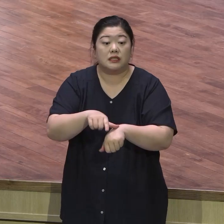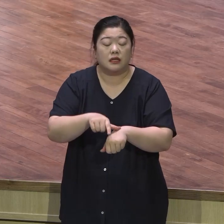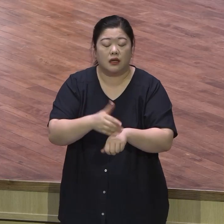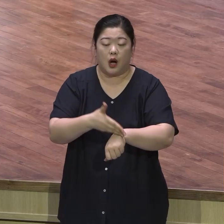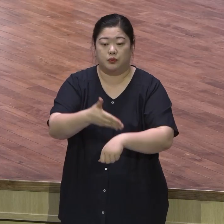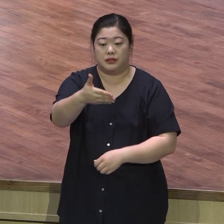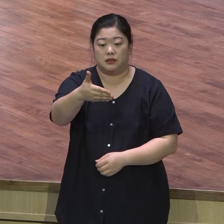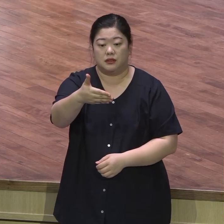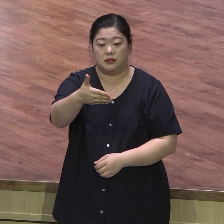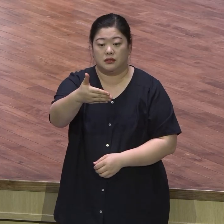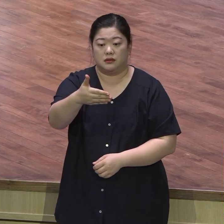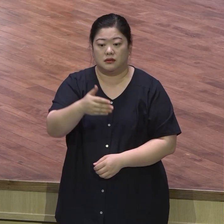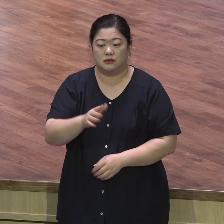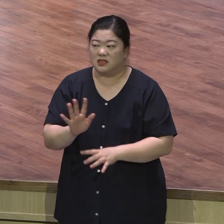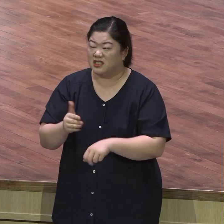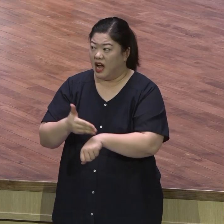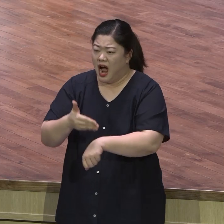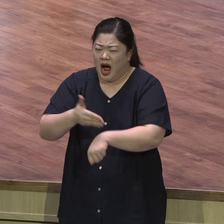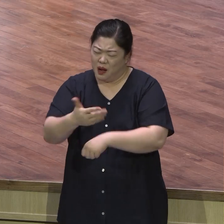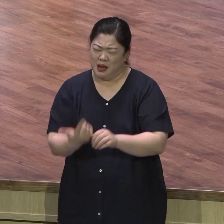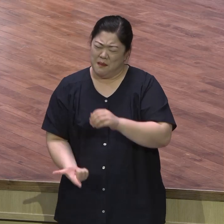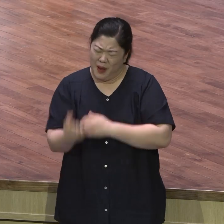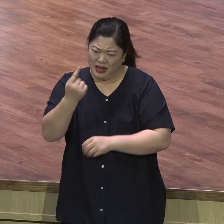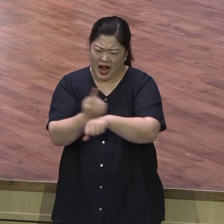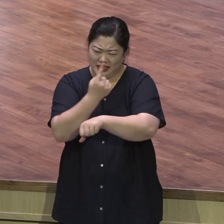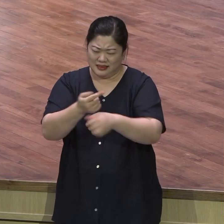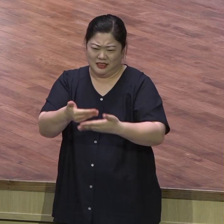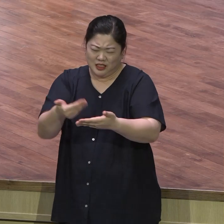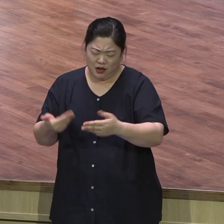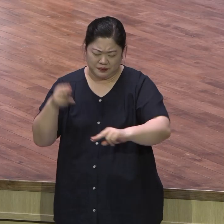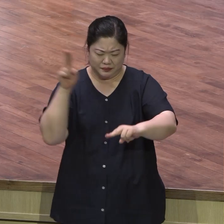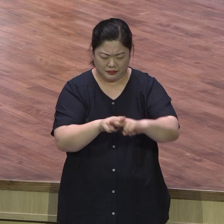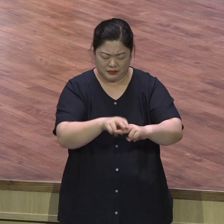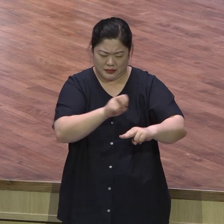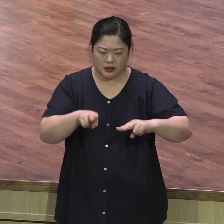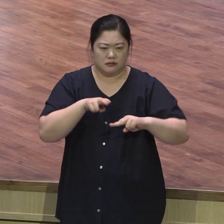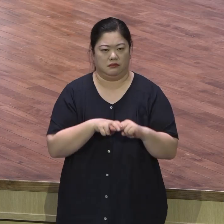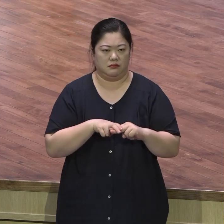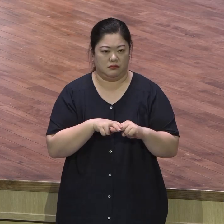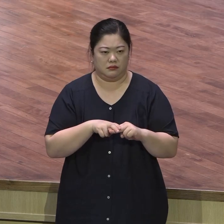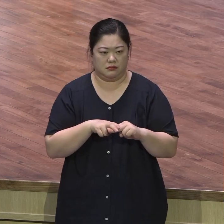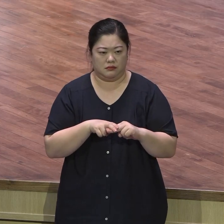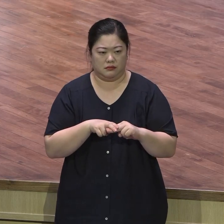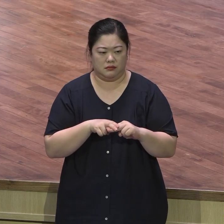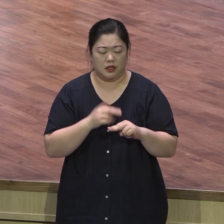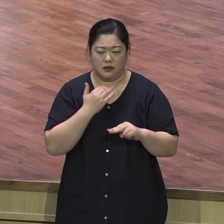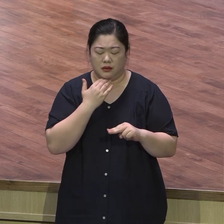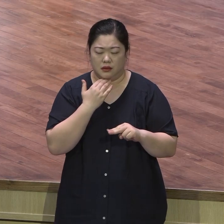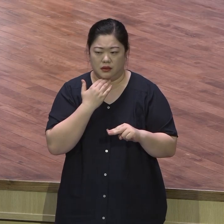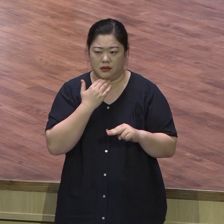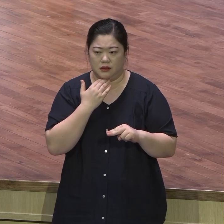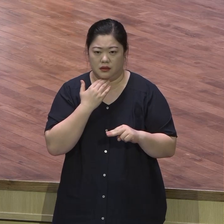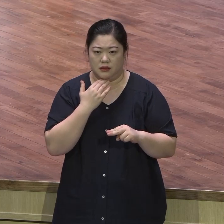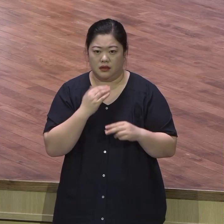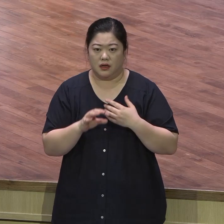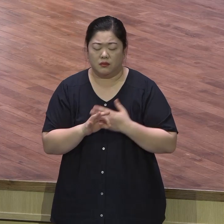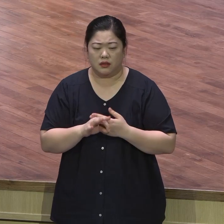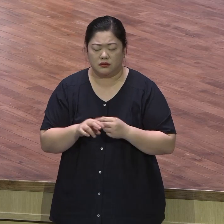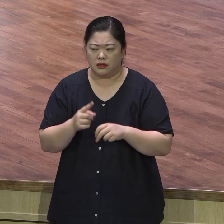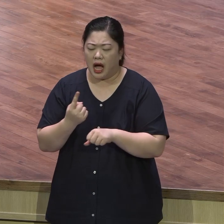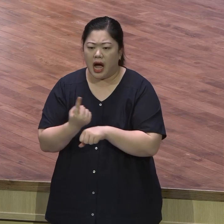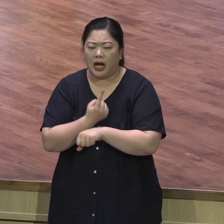안으면 못 뚫게 하니까 9시 앉아 가만히 앉아있대. 그럼 목사님 가만히 앉아있으면 한 시간 동안 앉아있으면